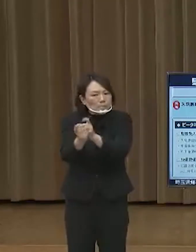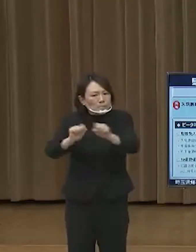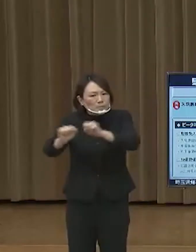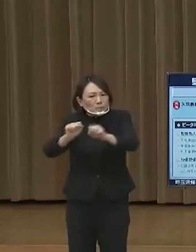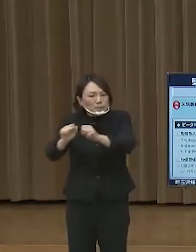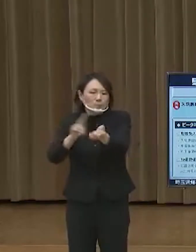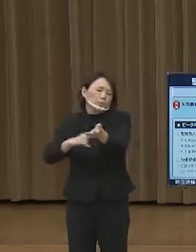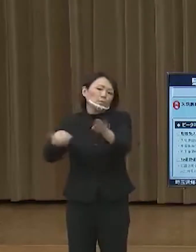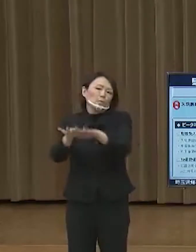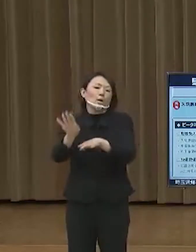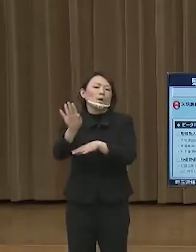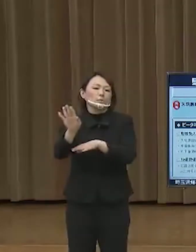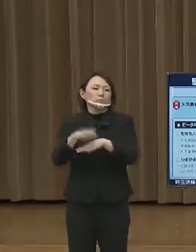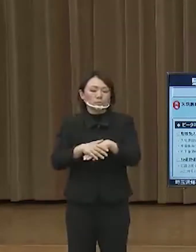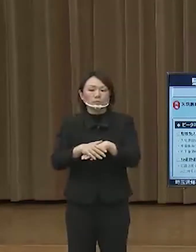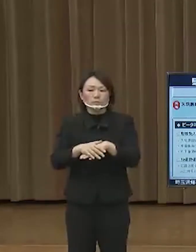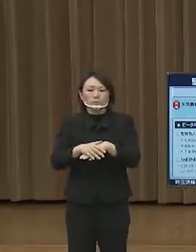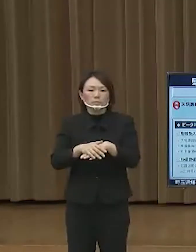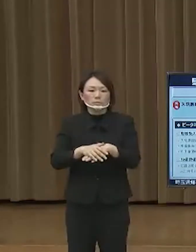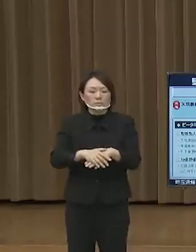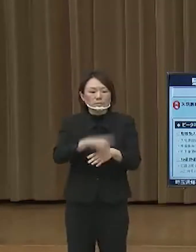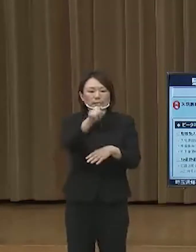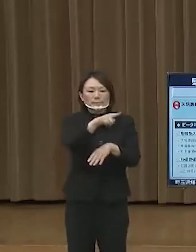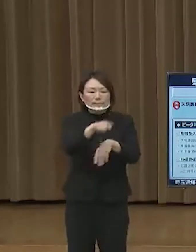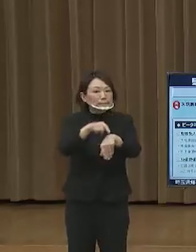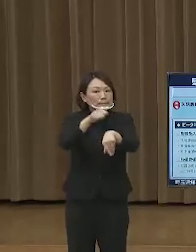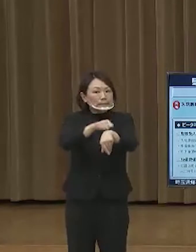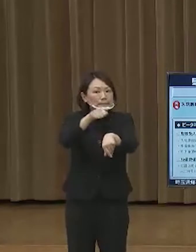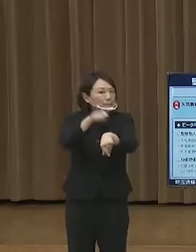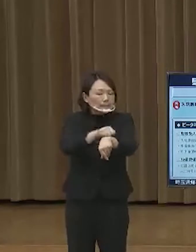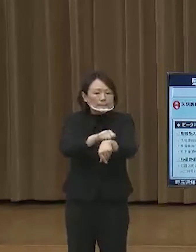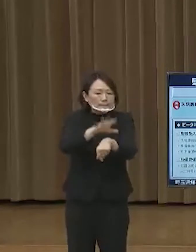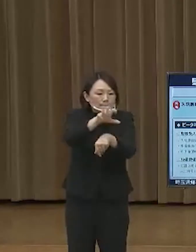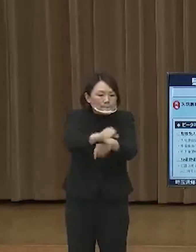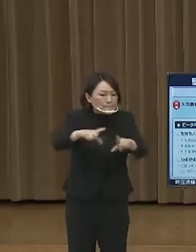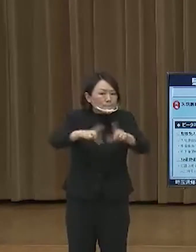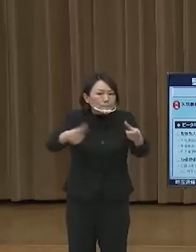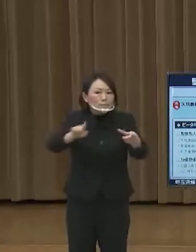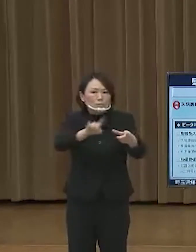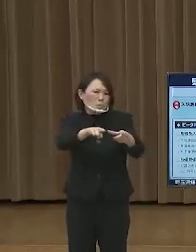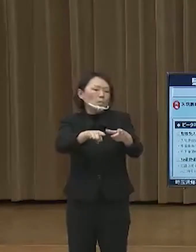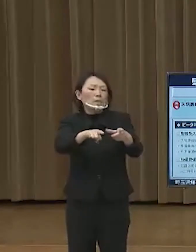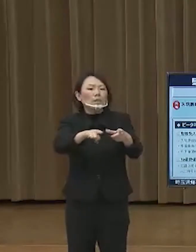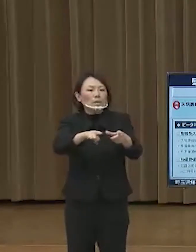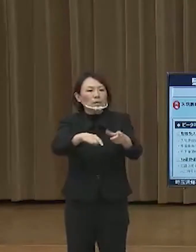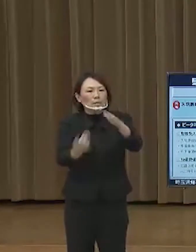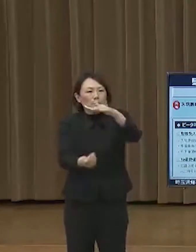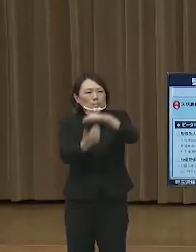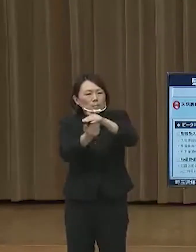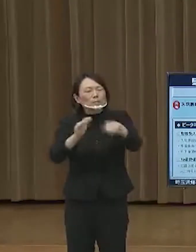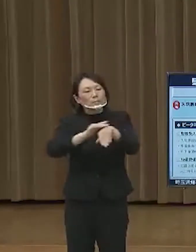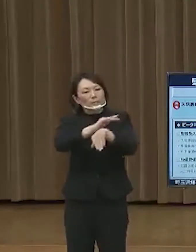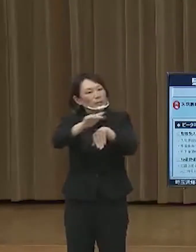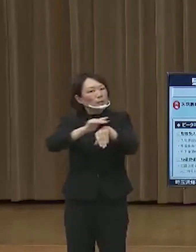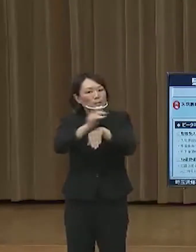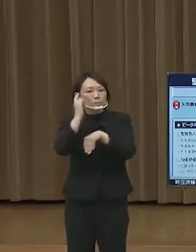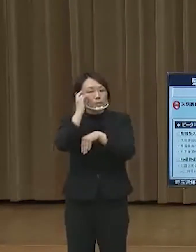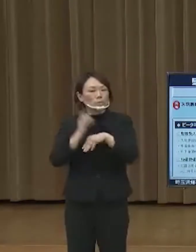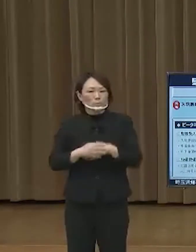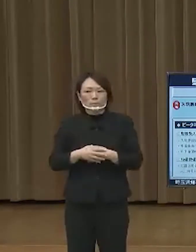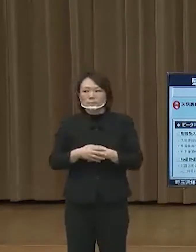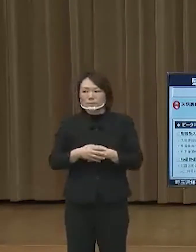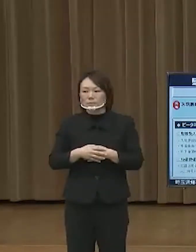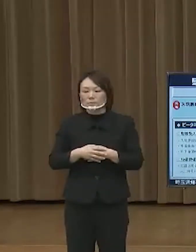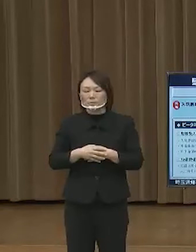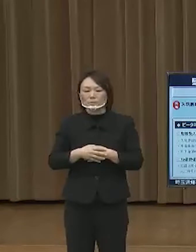前もおっしゃってたように人の確保が最大の課題なのかなというふうに考えますが、その点今回の